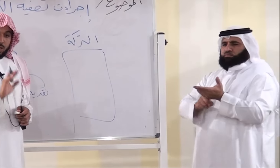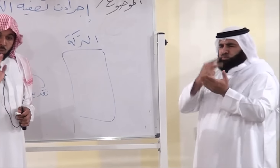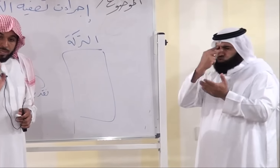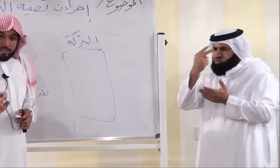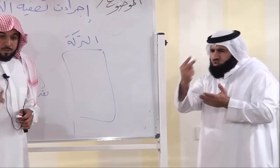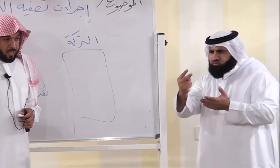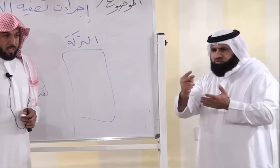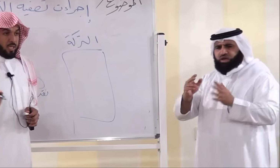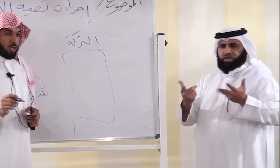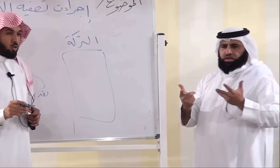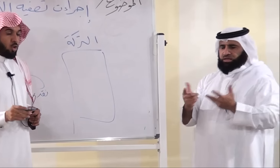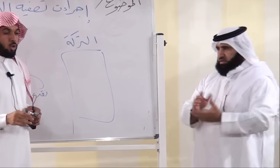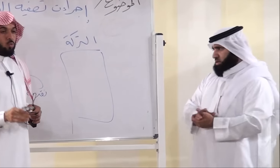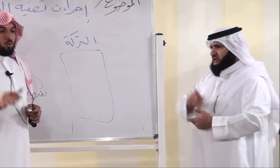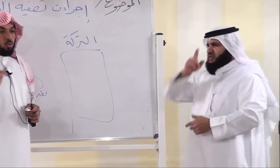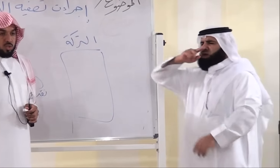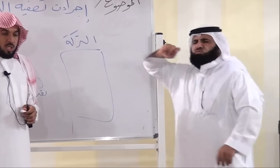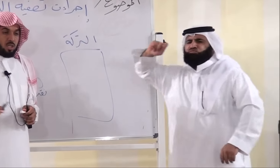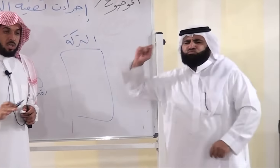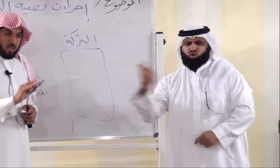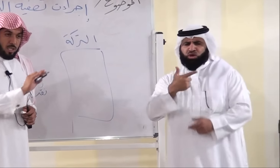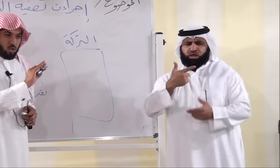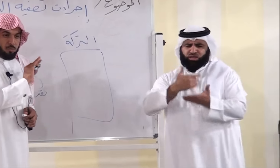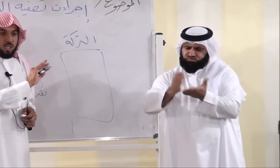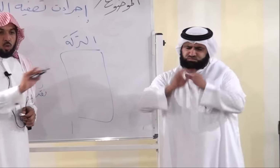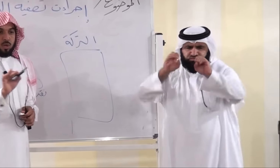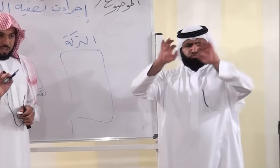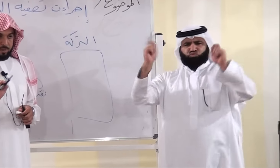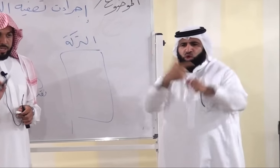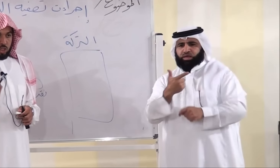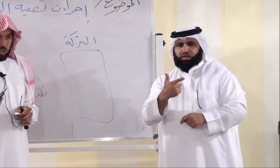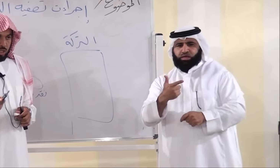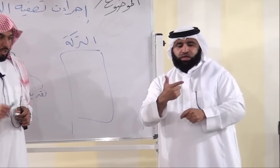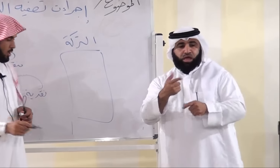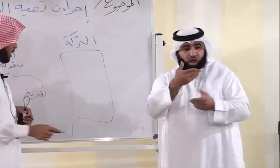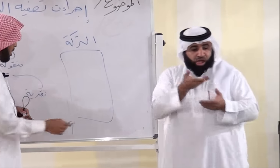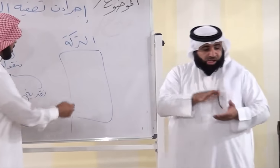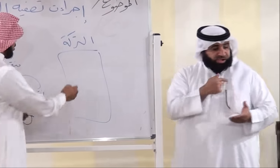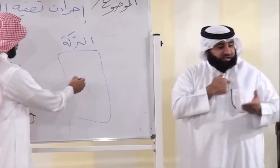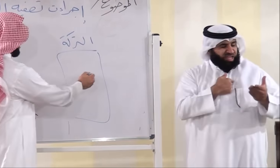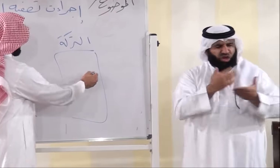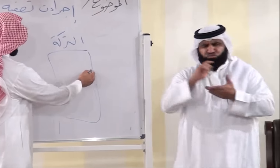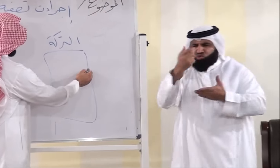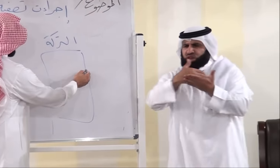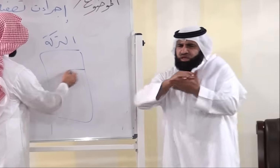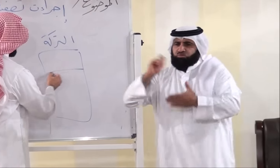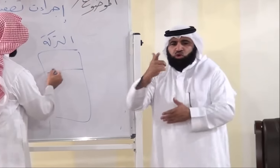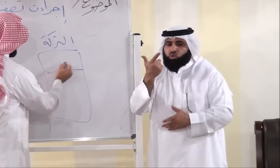فيه والمبادرة في إنهائه، ونوصي جميع الورثة بهذا الشيء، اللي هو